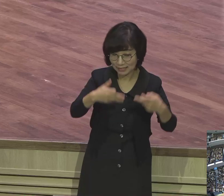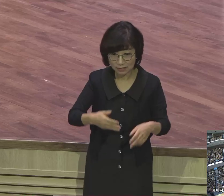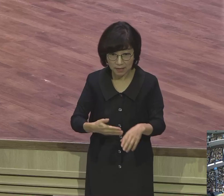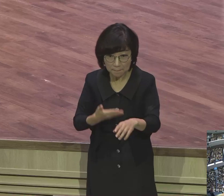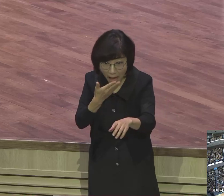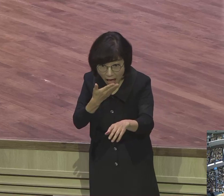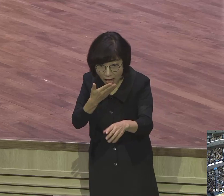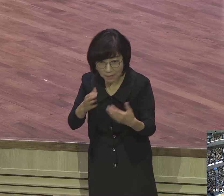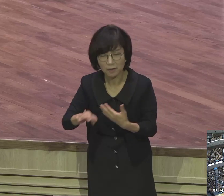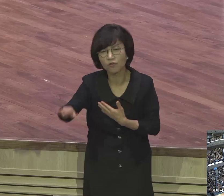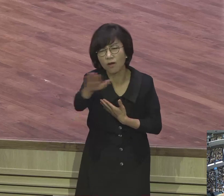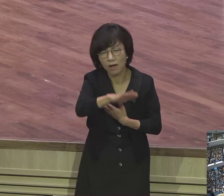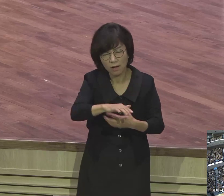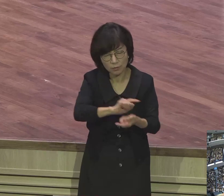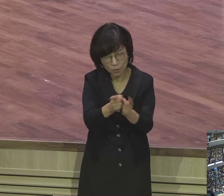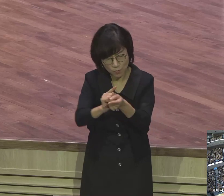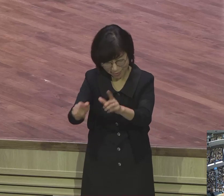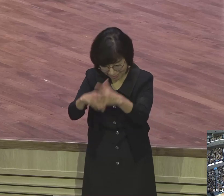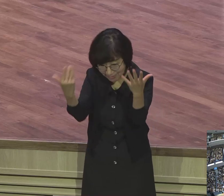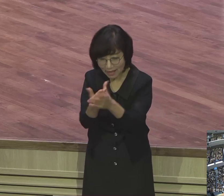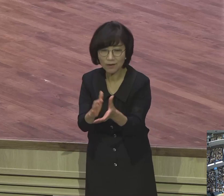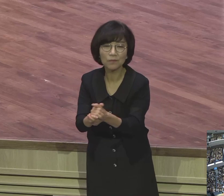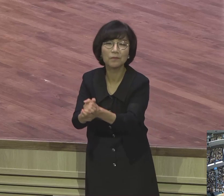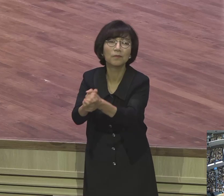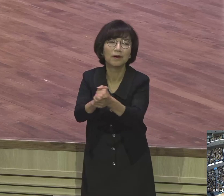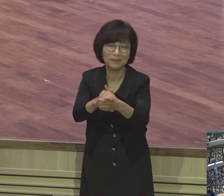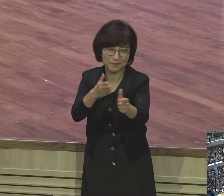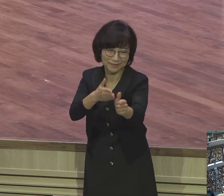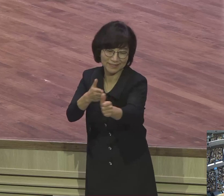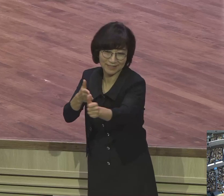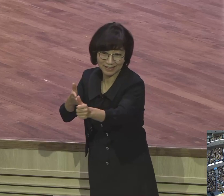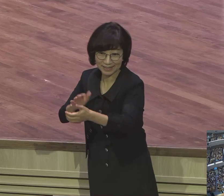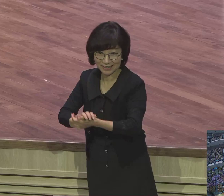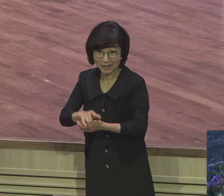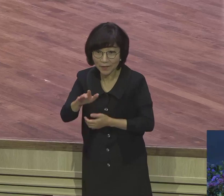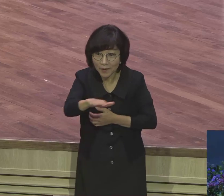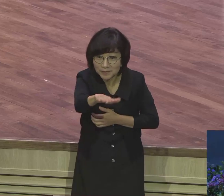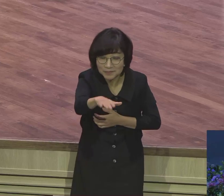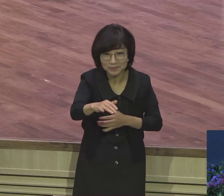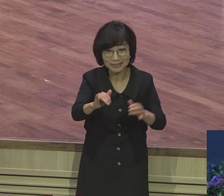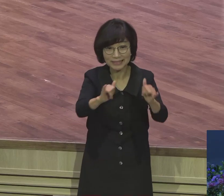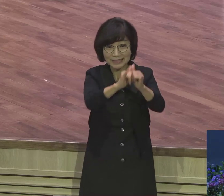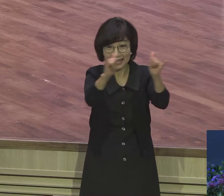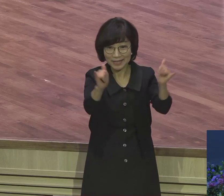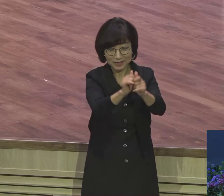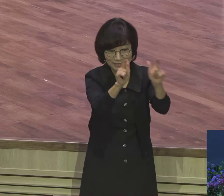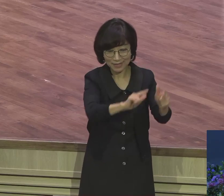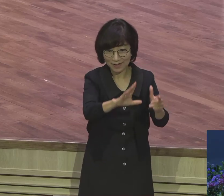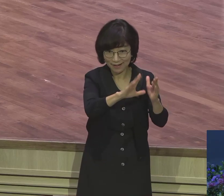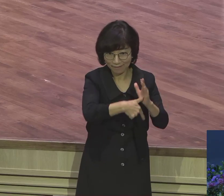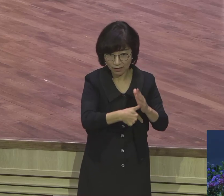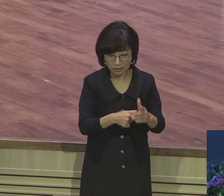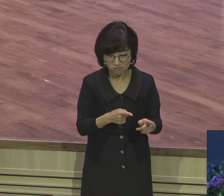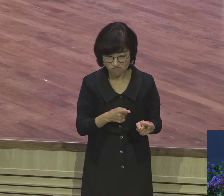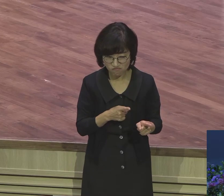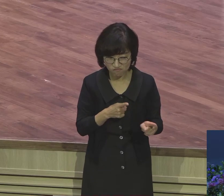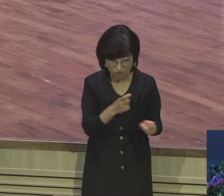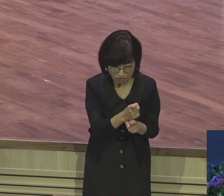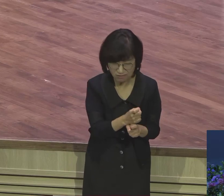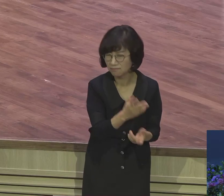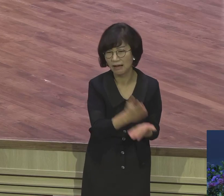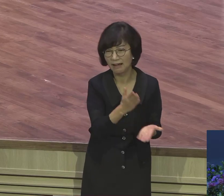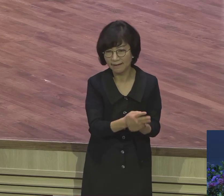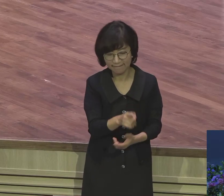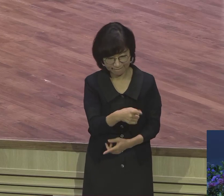사람과 더불어 화목하라 사회생활을 하면서 가급적 적을 만들지 말라라는 말이 있잖아요.